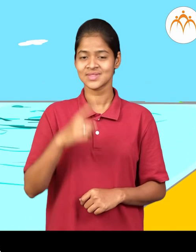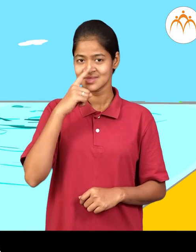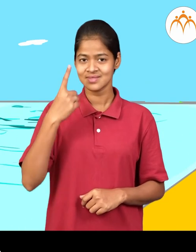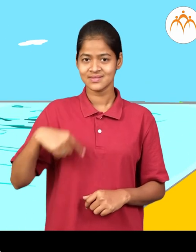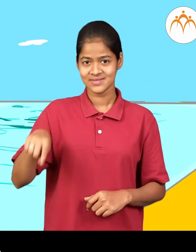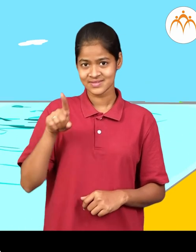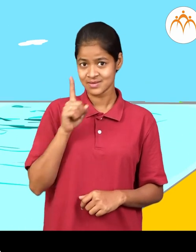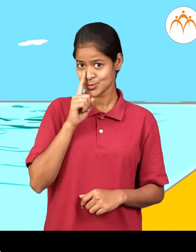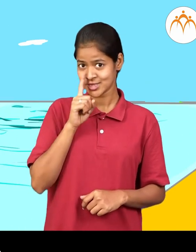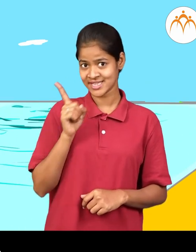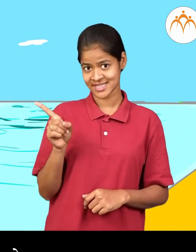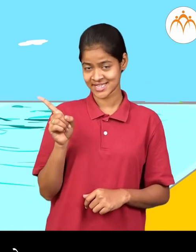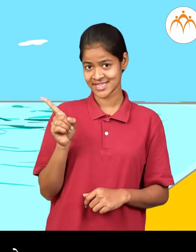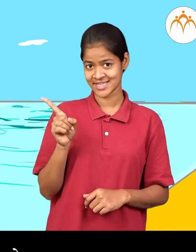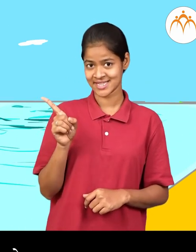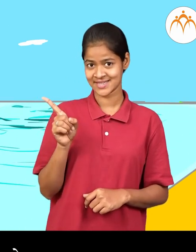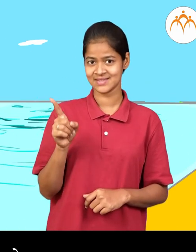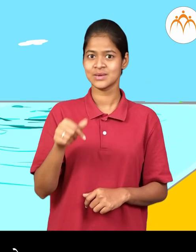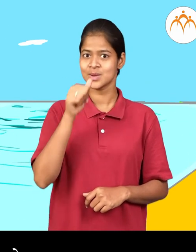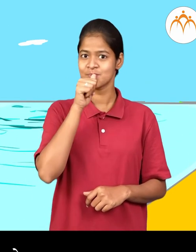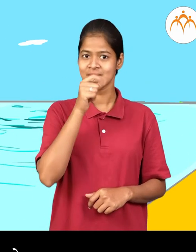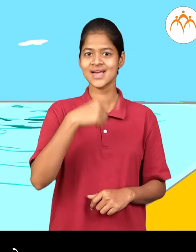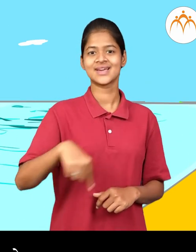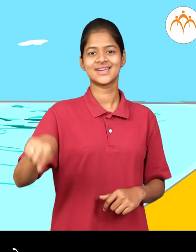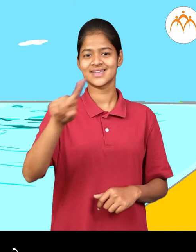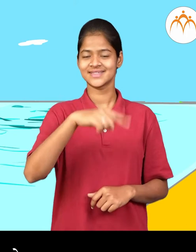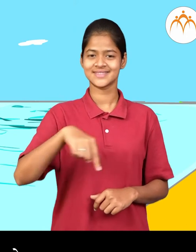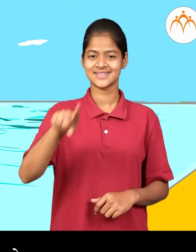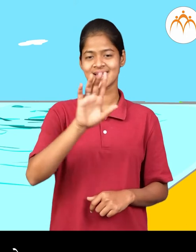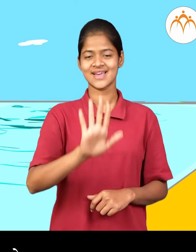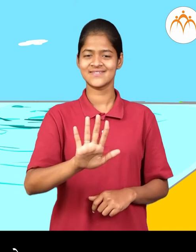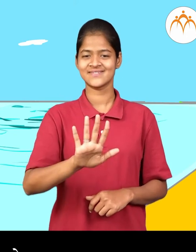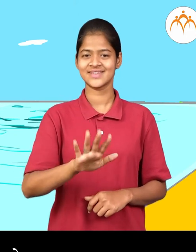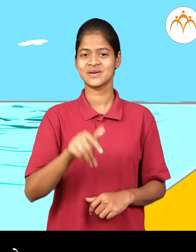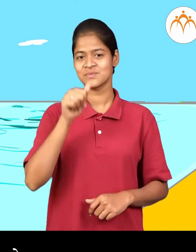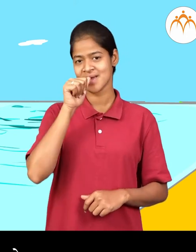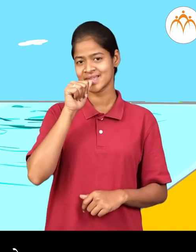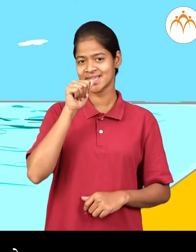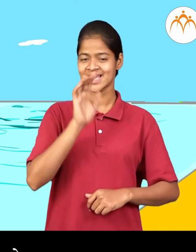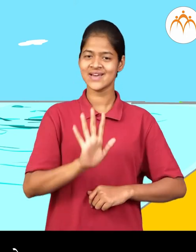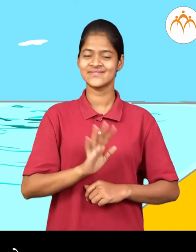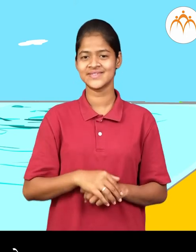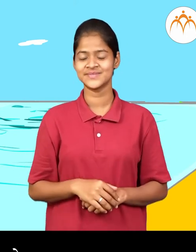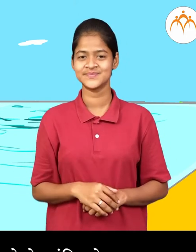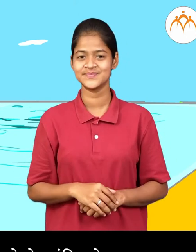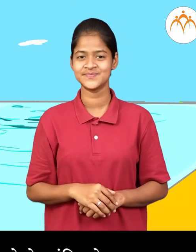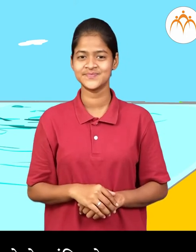आहे कि तलावात पानी आए हैं मैं तुम्हें